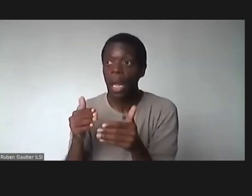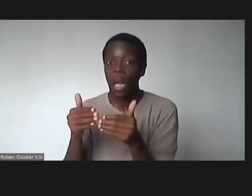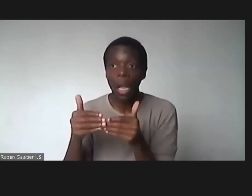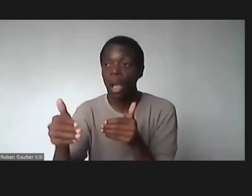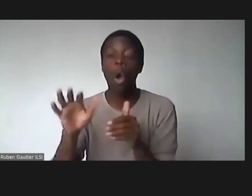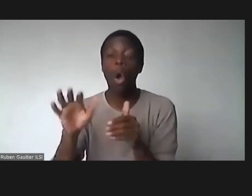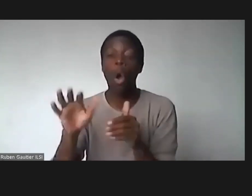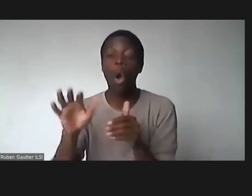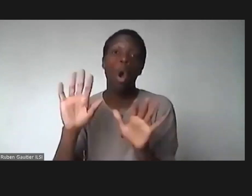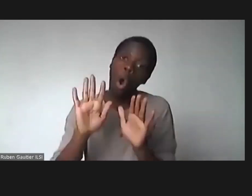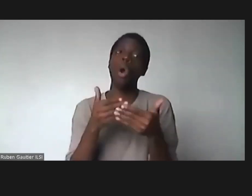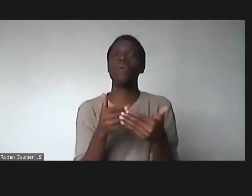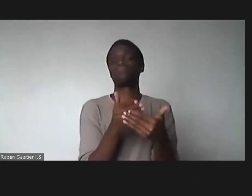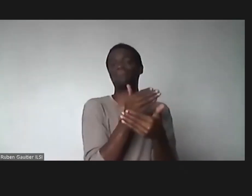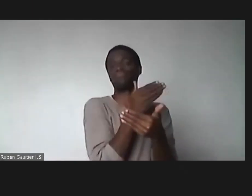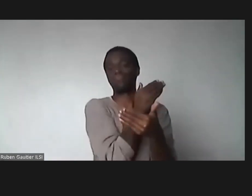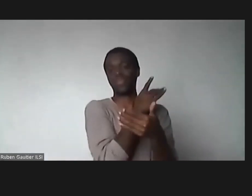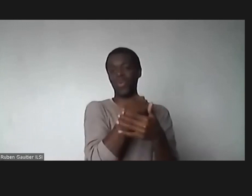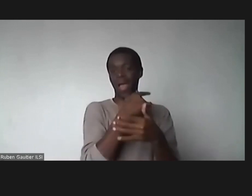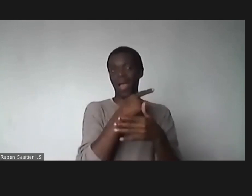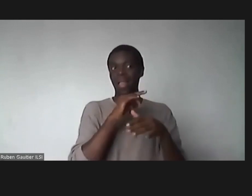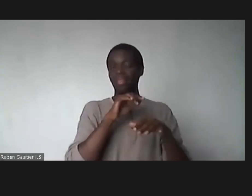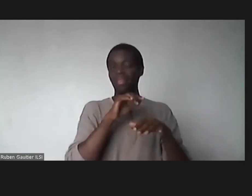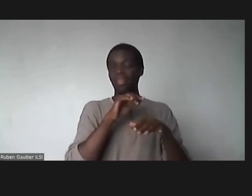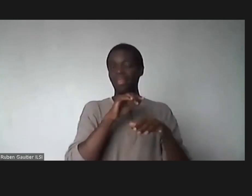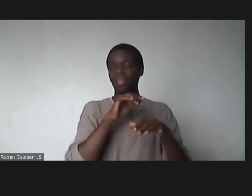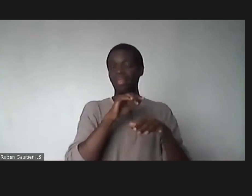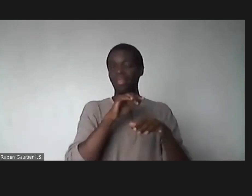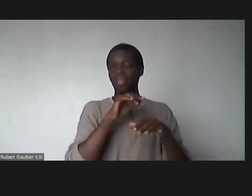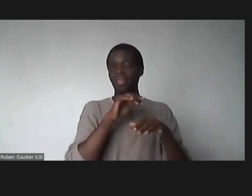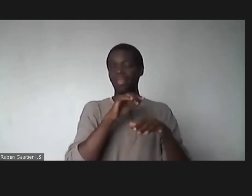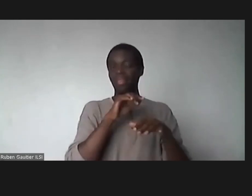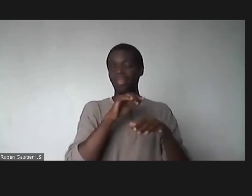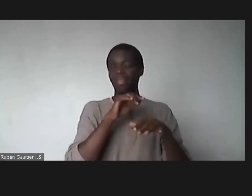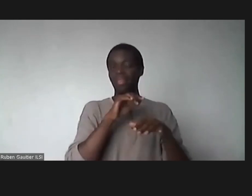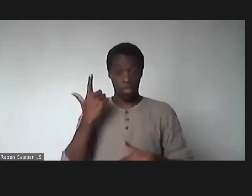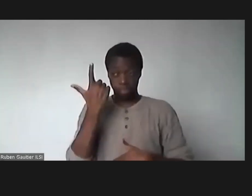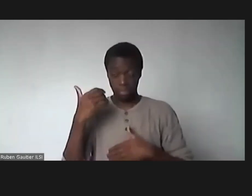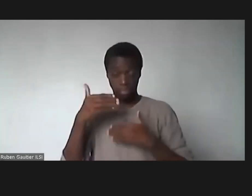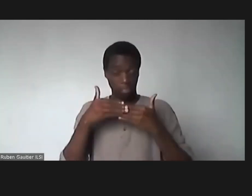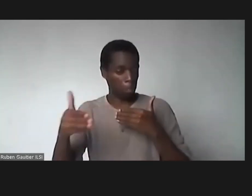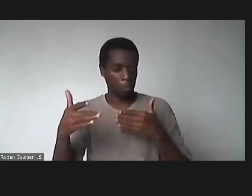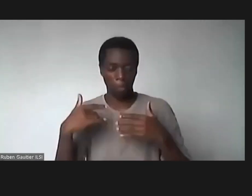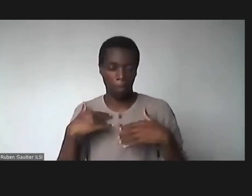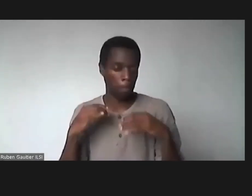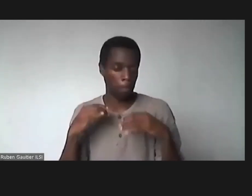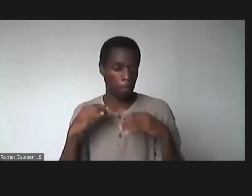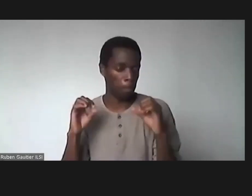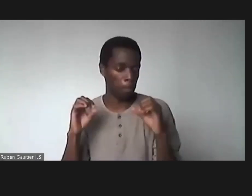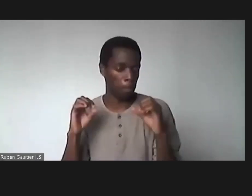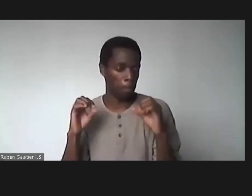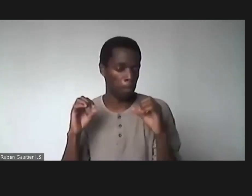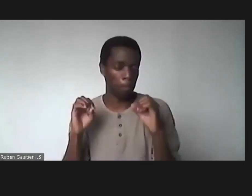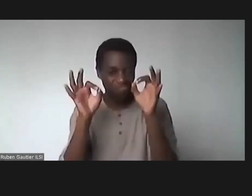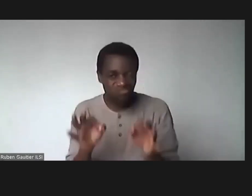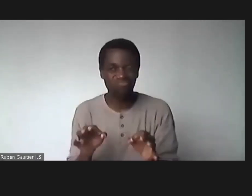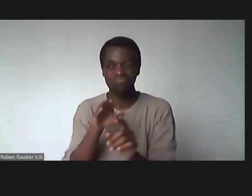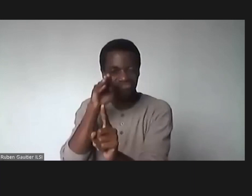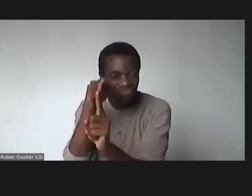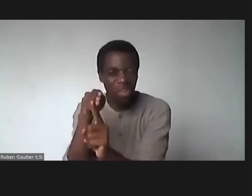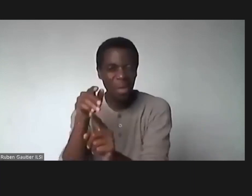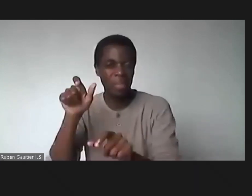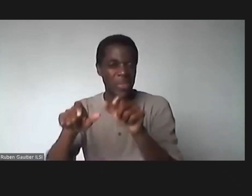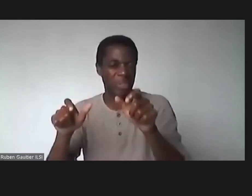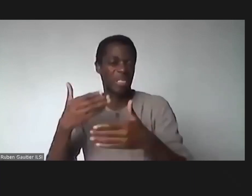no, a mí al menos nunca, o sea, yo nunca escuché nada de eso, pero te lo puedo averiguar a ver si se hizo ese